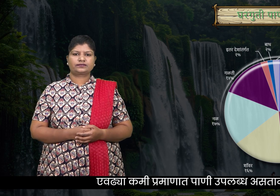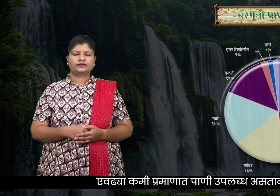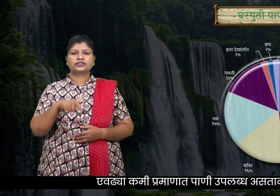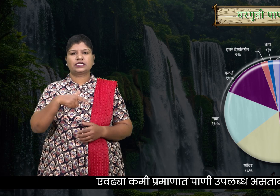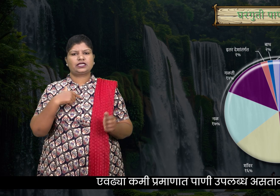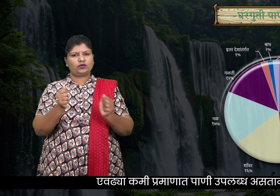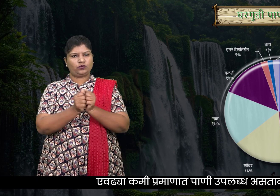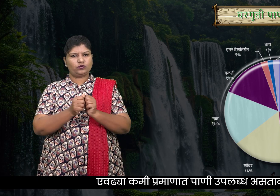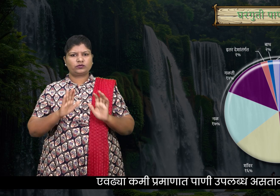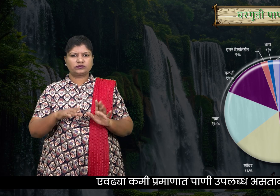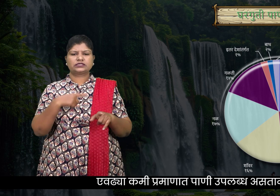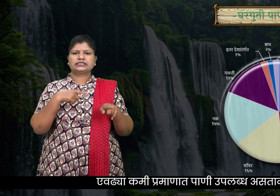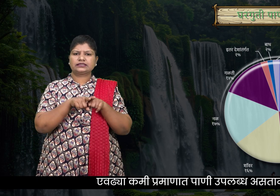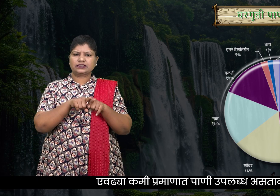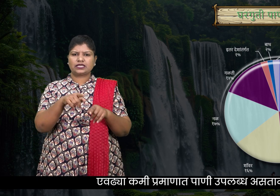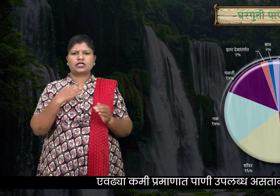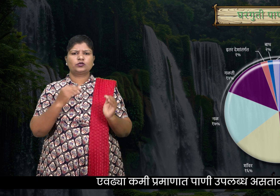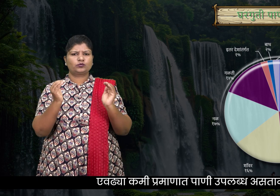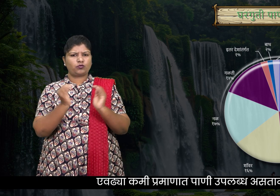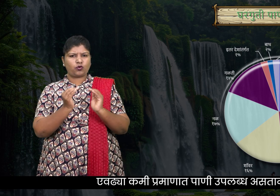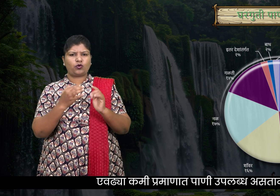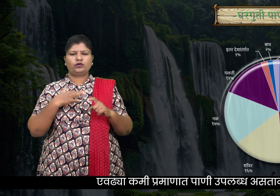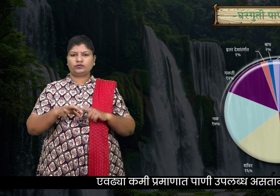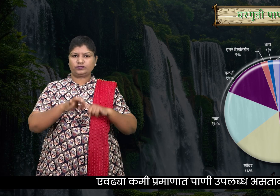एवढ्या कमी प्रमाणात पाणी उपलब्ध असतानाही